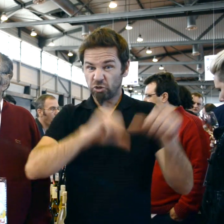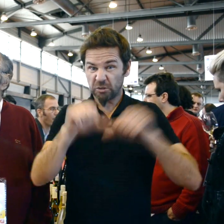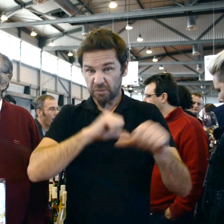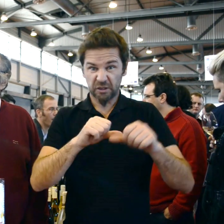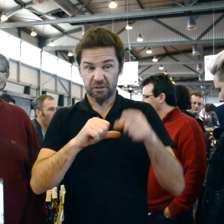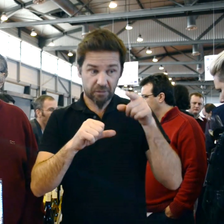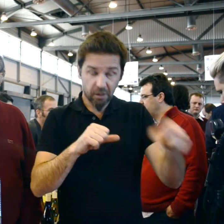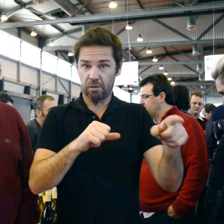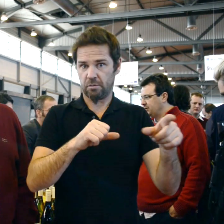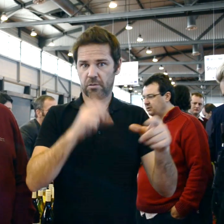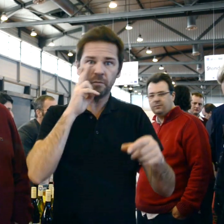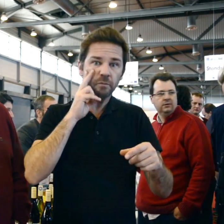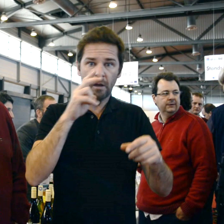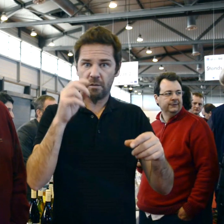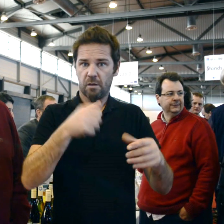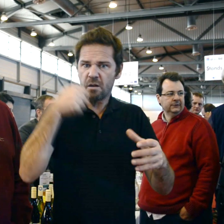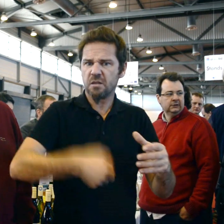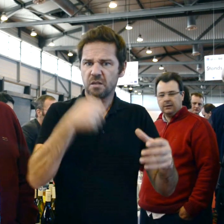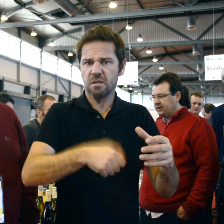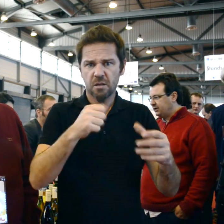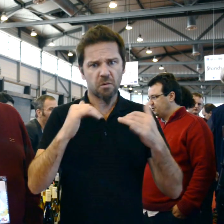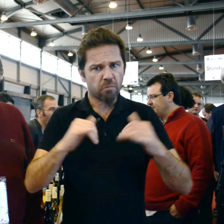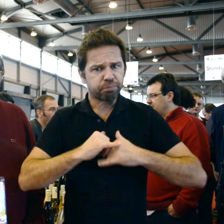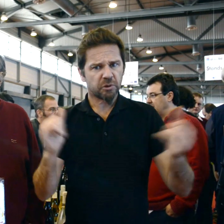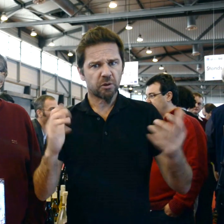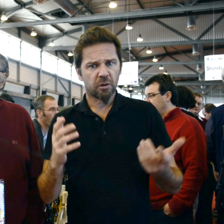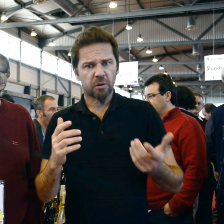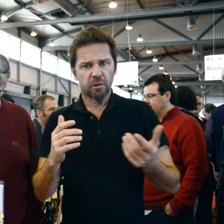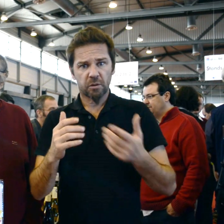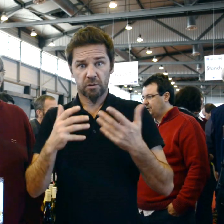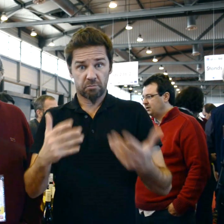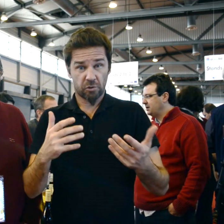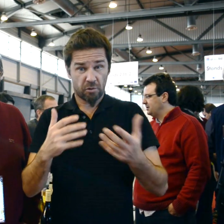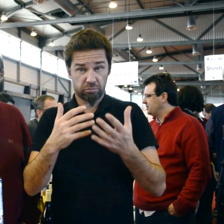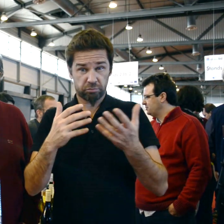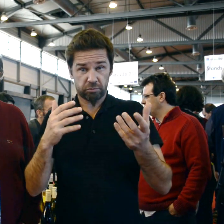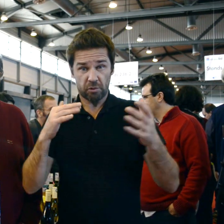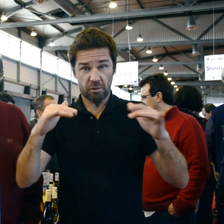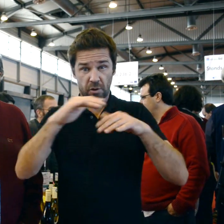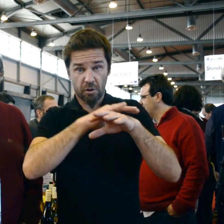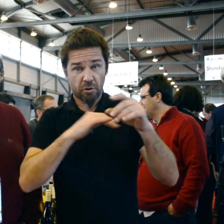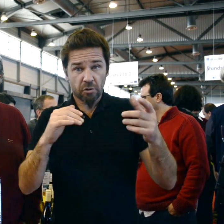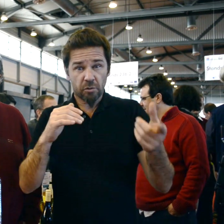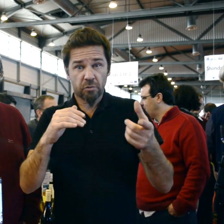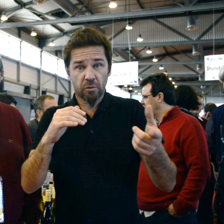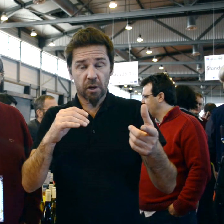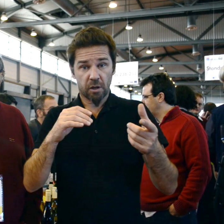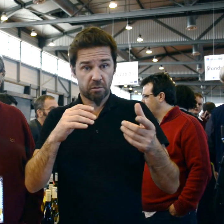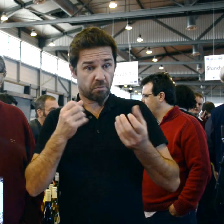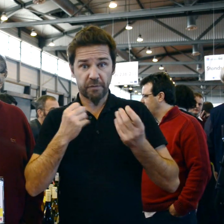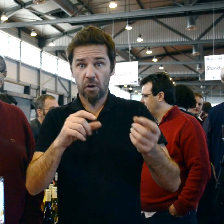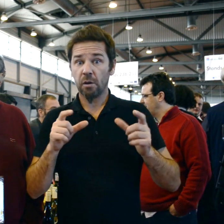même énorme. Hein. Et donc, si vous voulez, vous avez tout le milieu médical qui est au courant maintenant de fréquence de certains